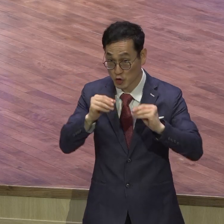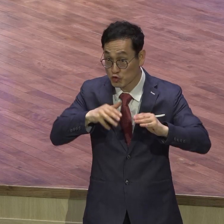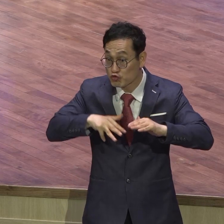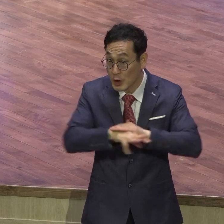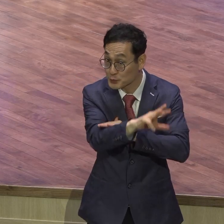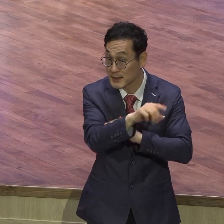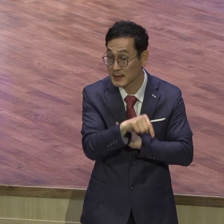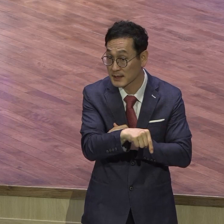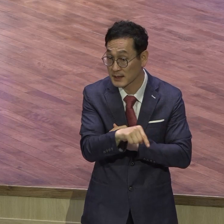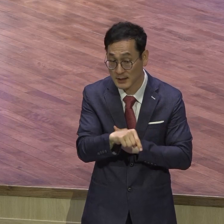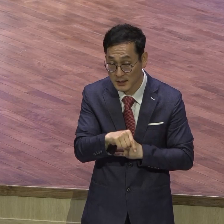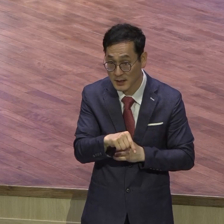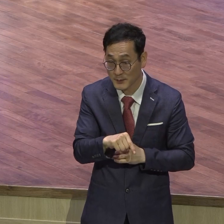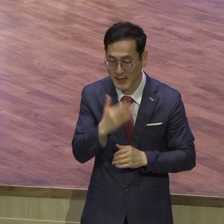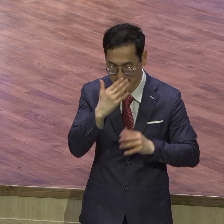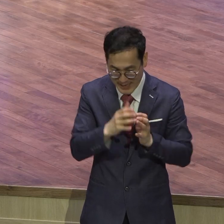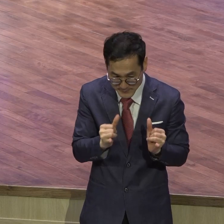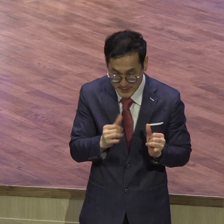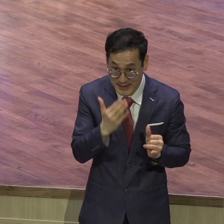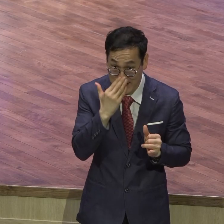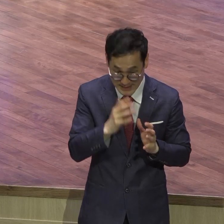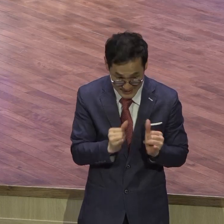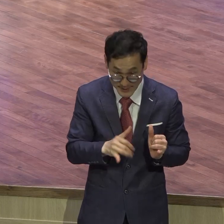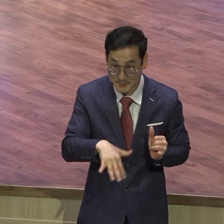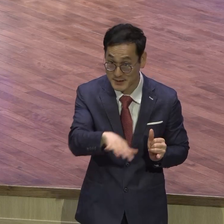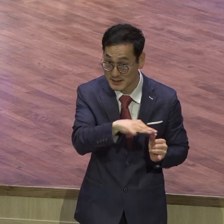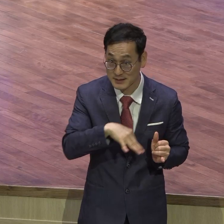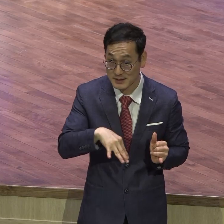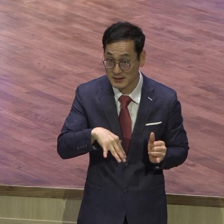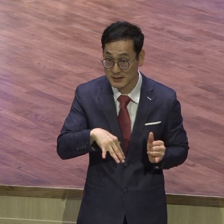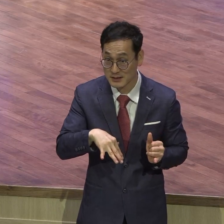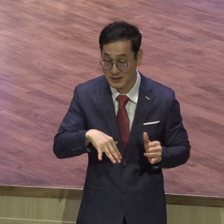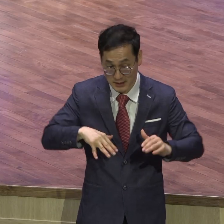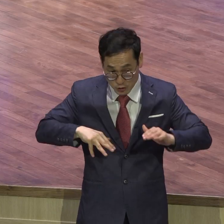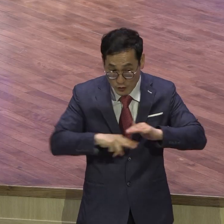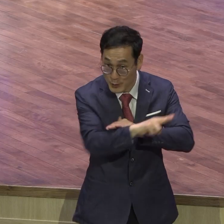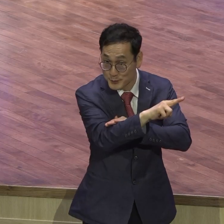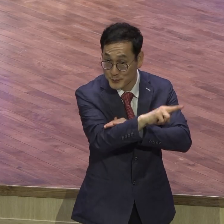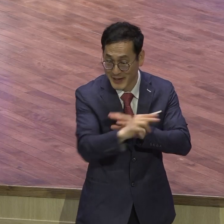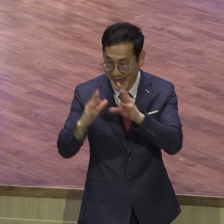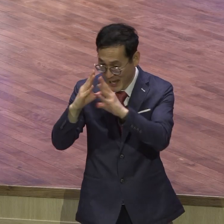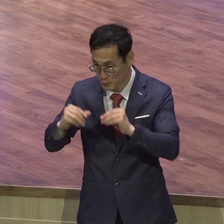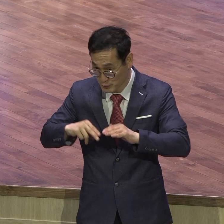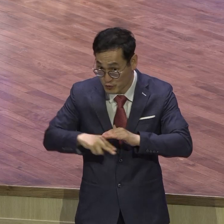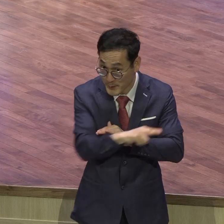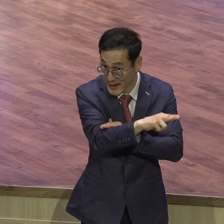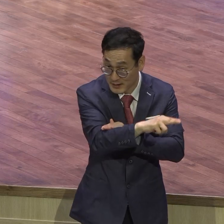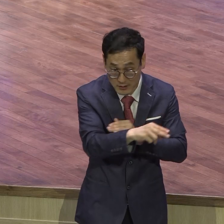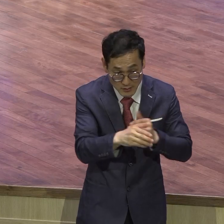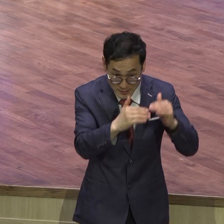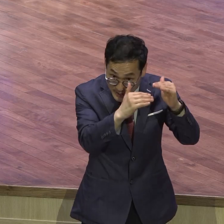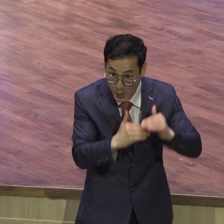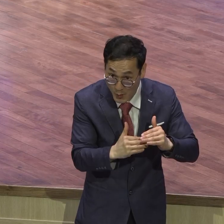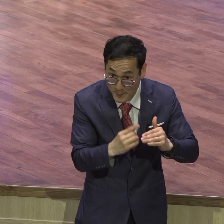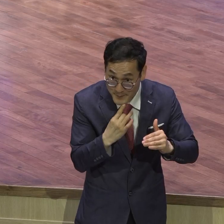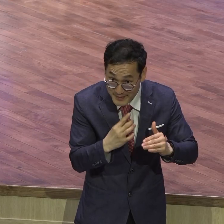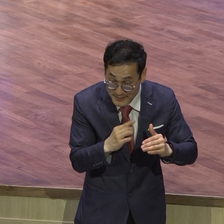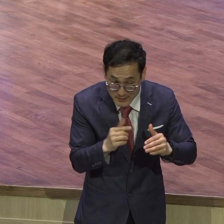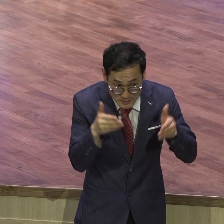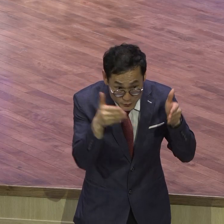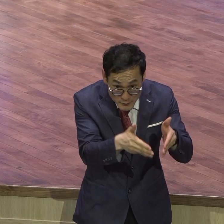단순히 이스라엘 백성들의 주례국의 초점에 맞춰져 있는 게 아니에요 하나님이 뭐